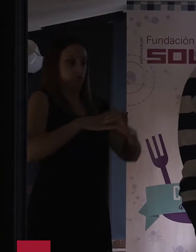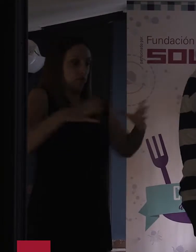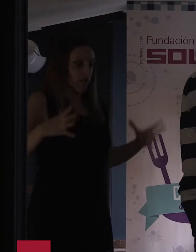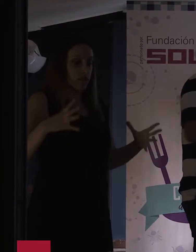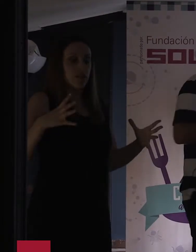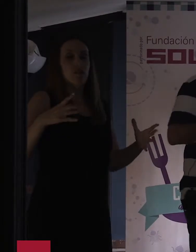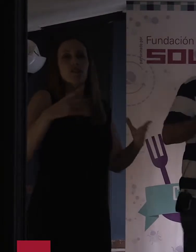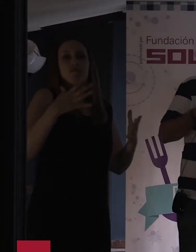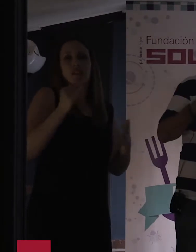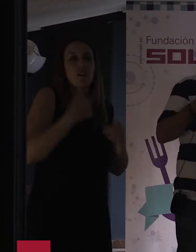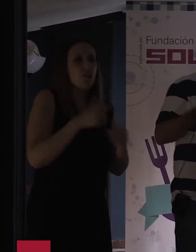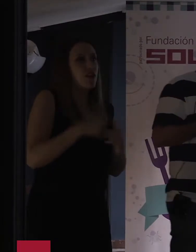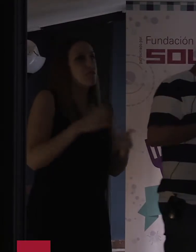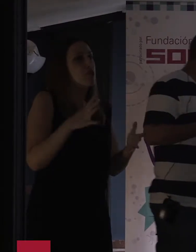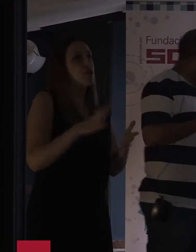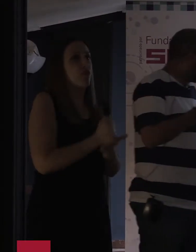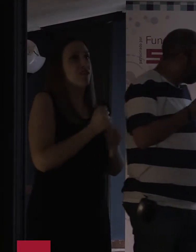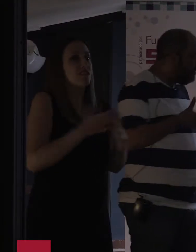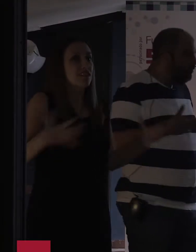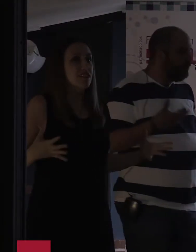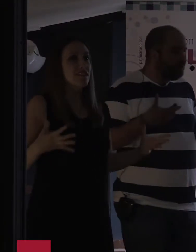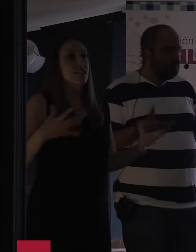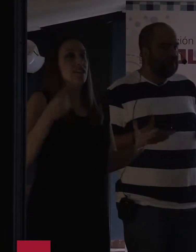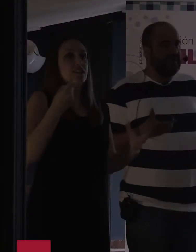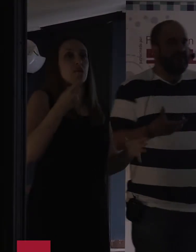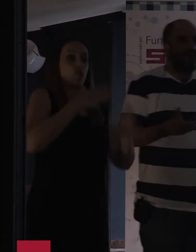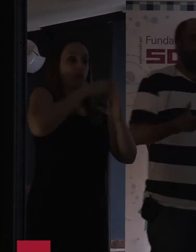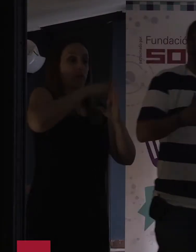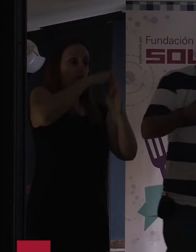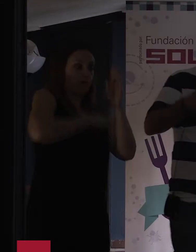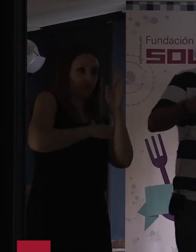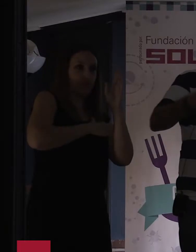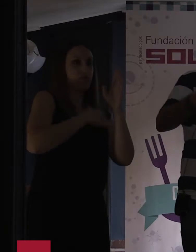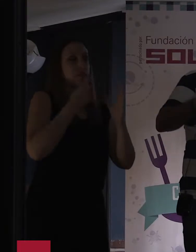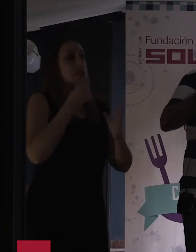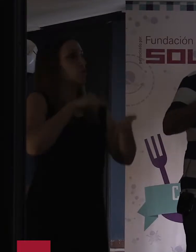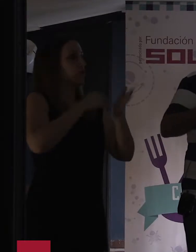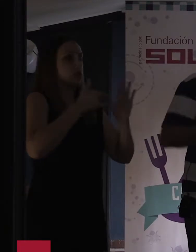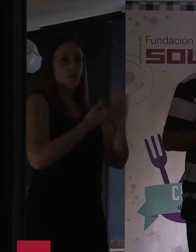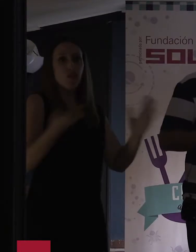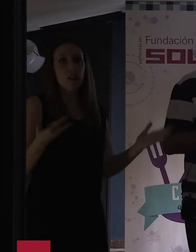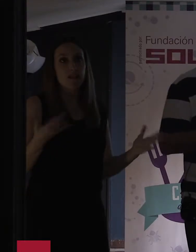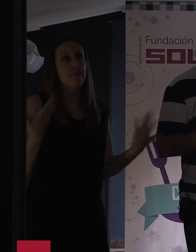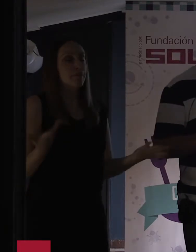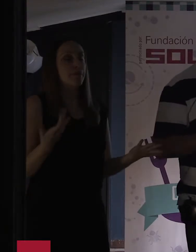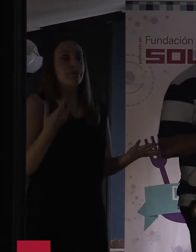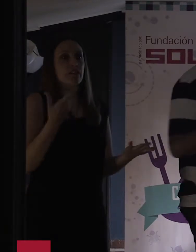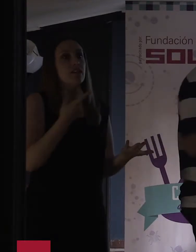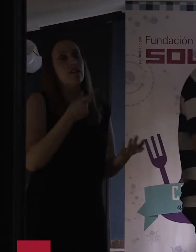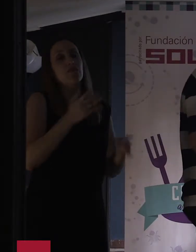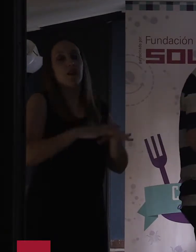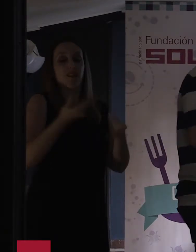hay cosas, pero son todas grandes, requieren baja temperatura, requieren un montón de tecnología que hace que sea muy difícil llevarlos